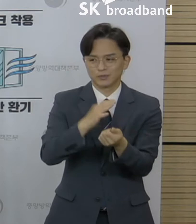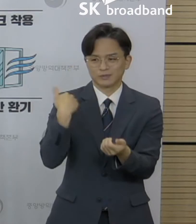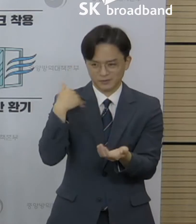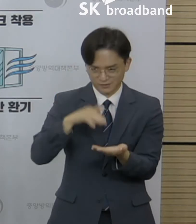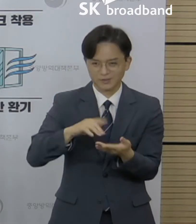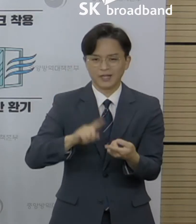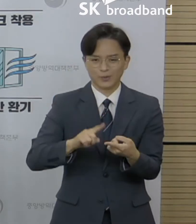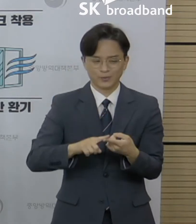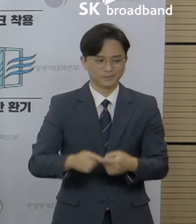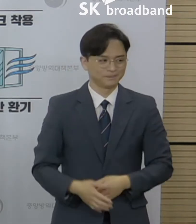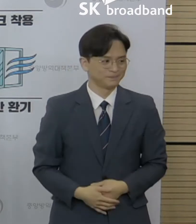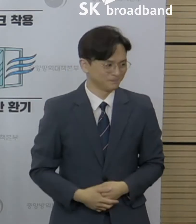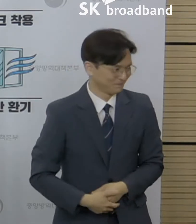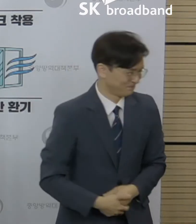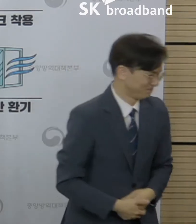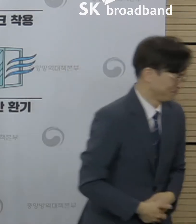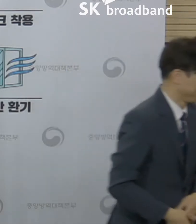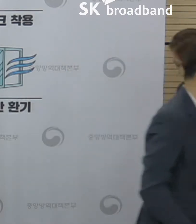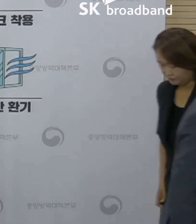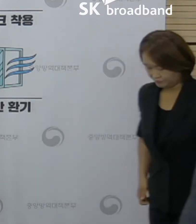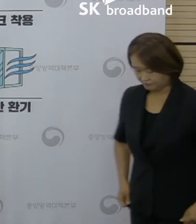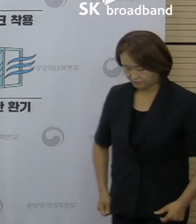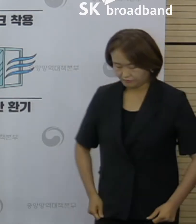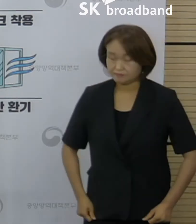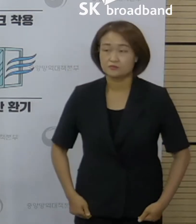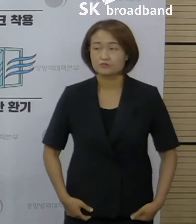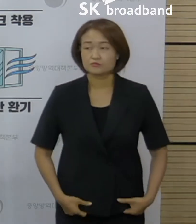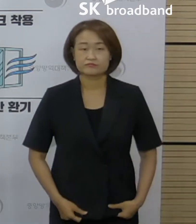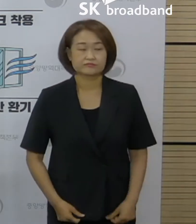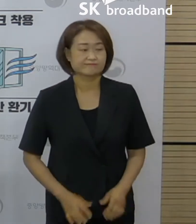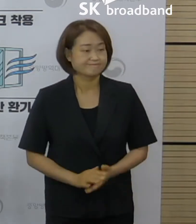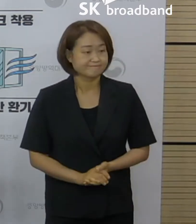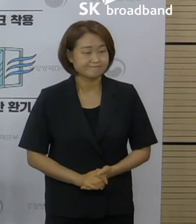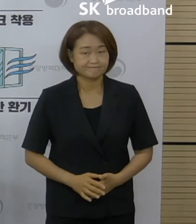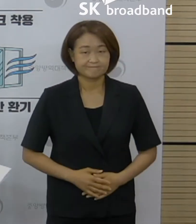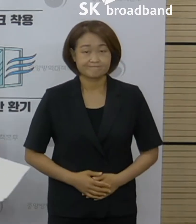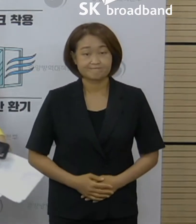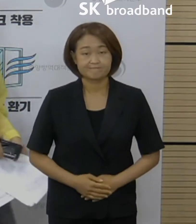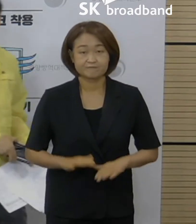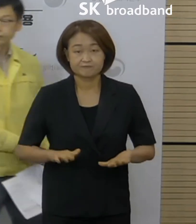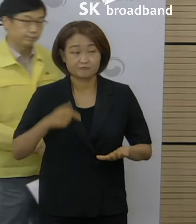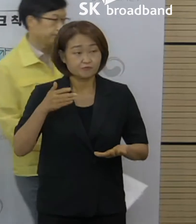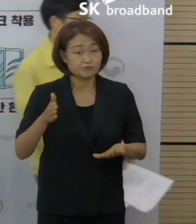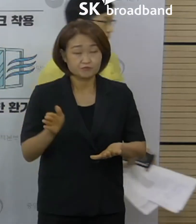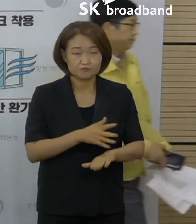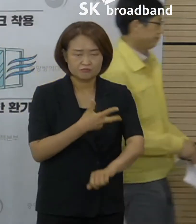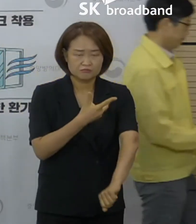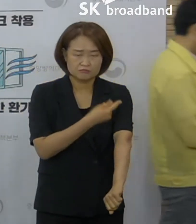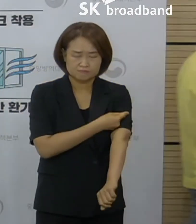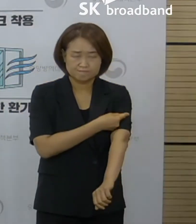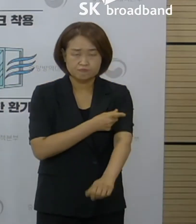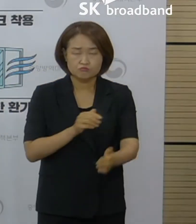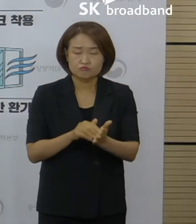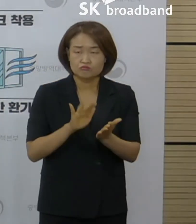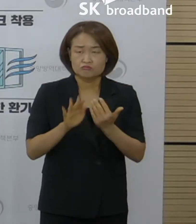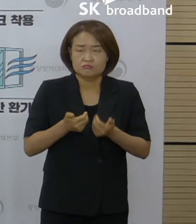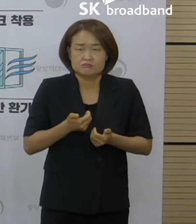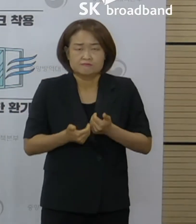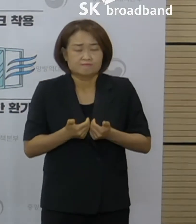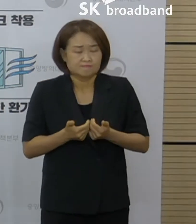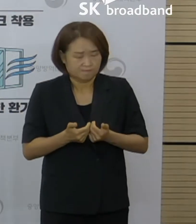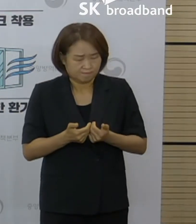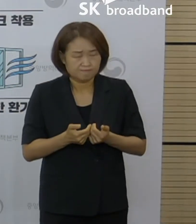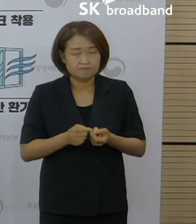네, 다음은 이상 반응과 관련돼서 질문 드리고 다음은 또 유통과 관련된 질문 드리겠습니다. 사전 질의 네